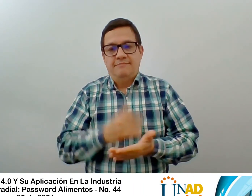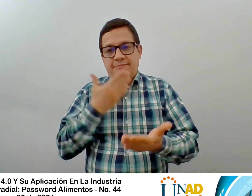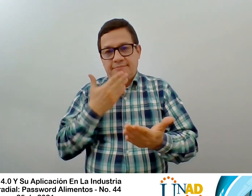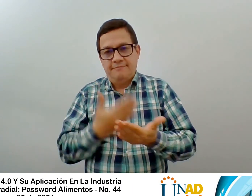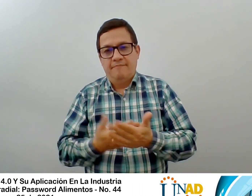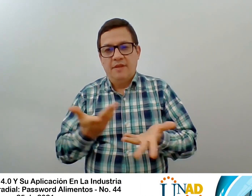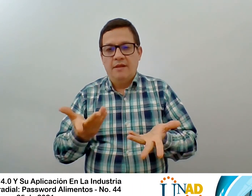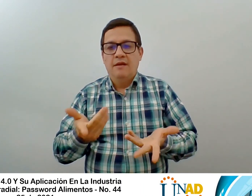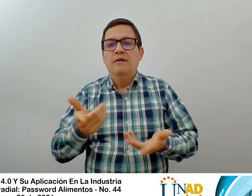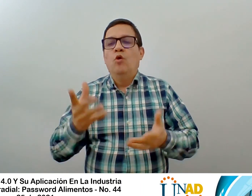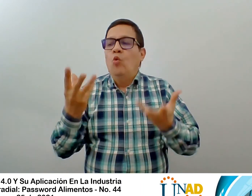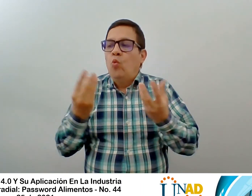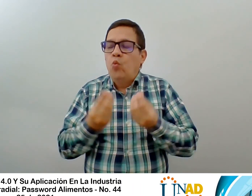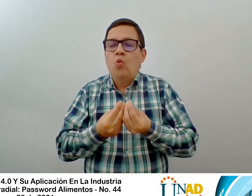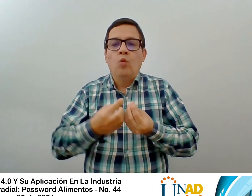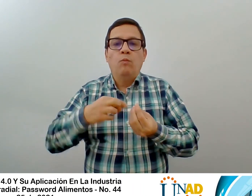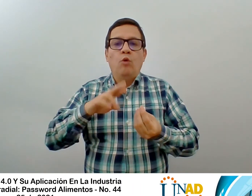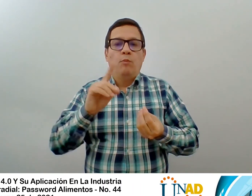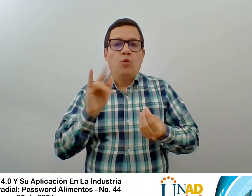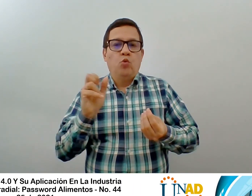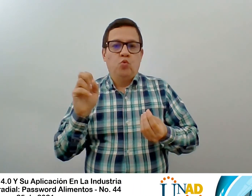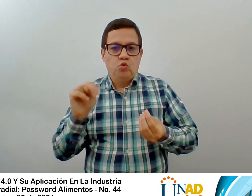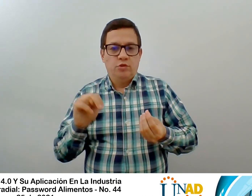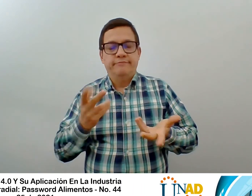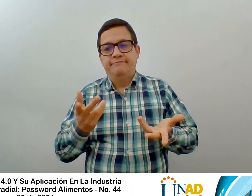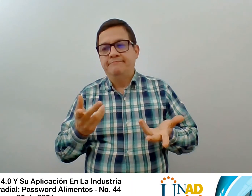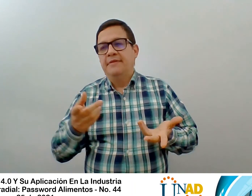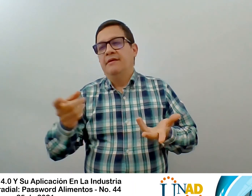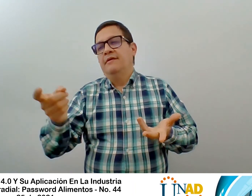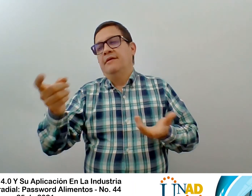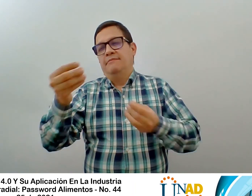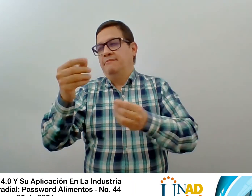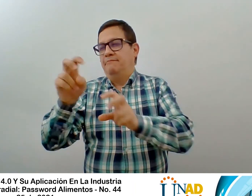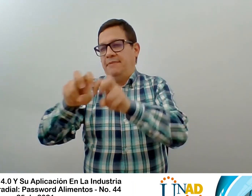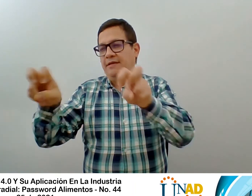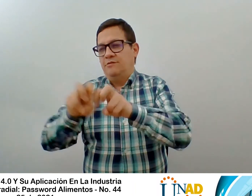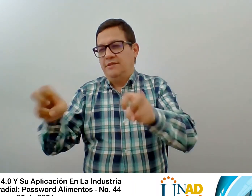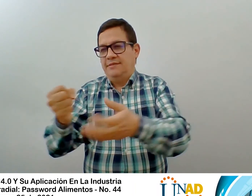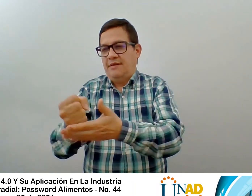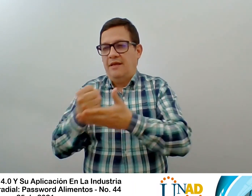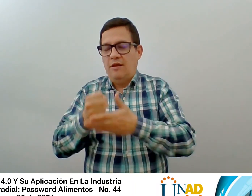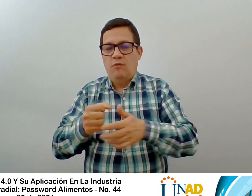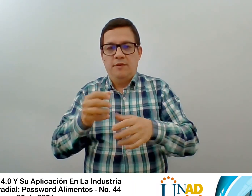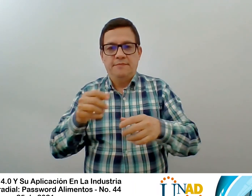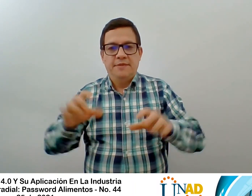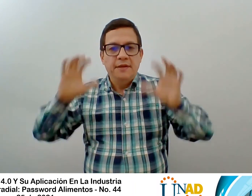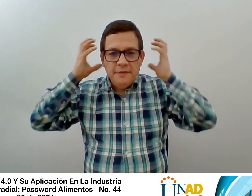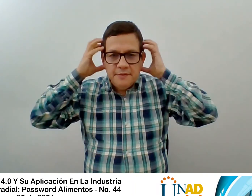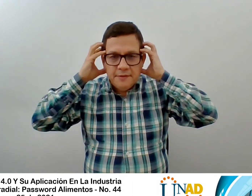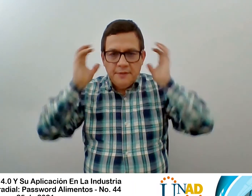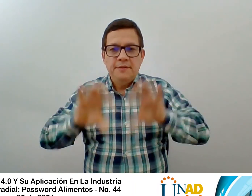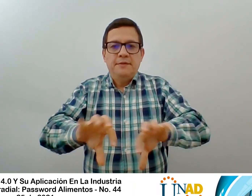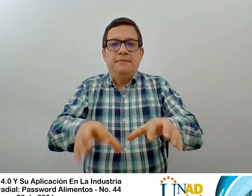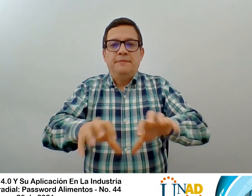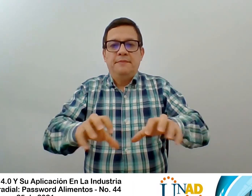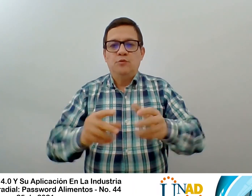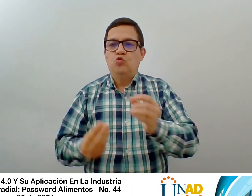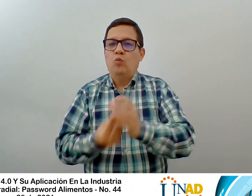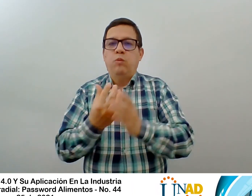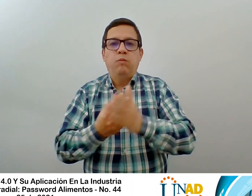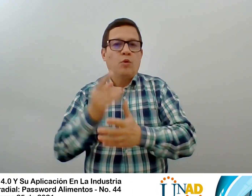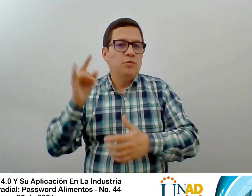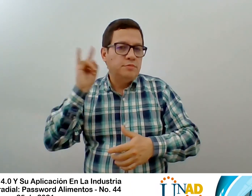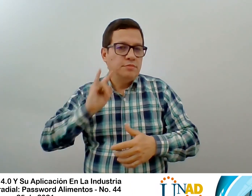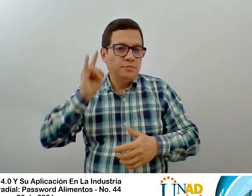tema tan interesante. Del mismo modo, agradezco al equipo de producción que me acompaña, Gabriel Rodríguez, William Figueredo y Hernán